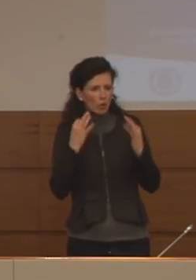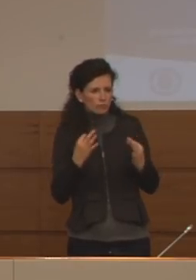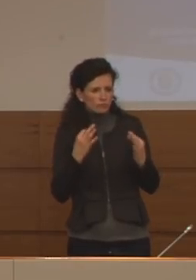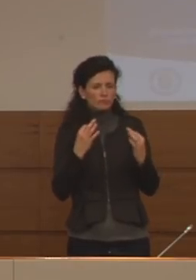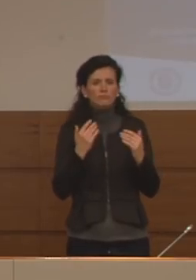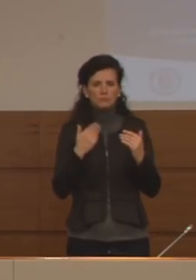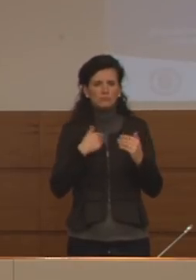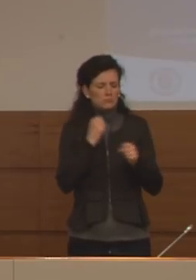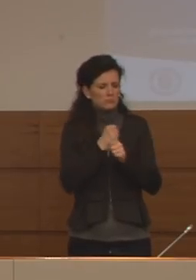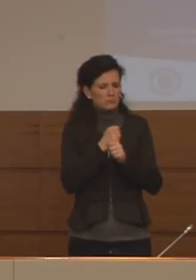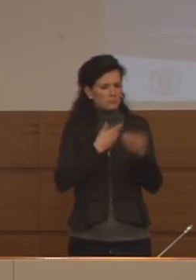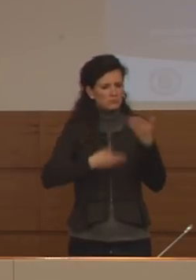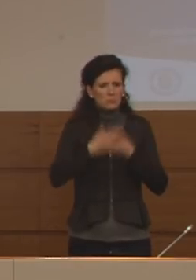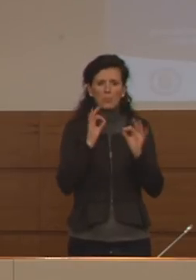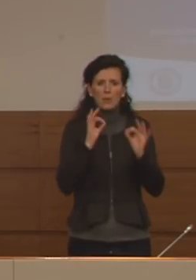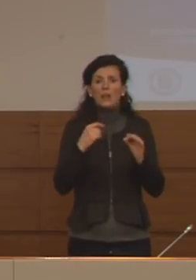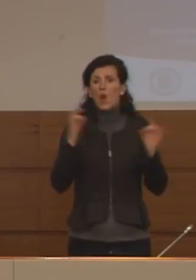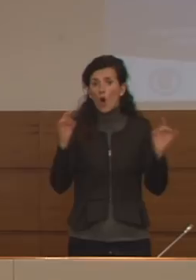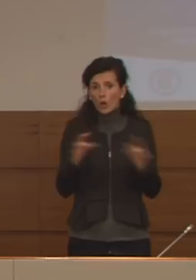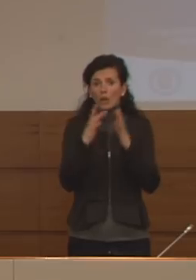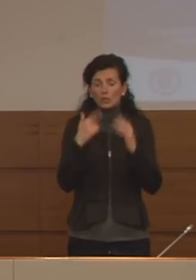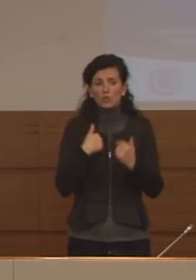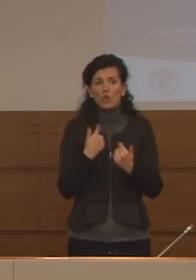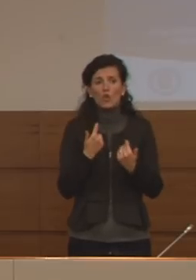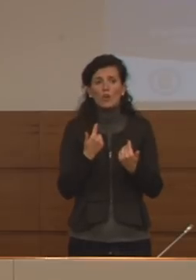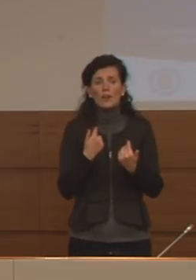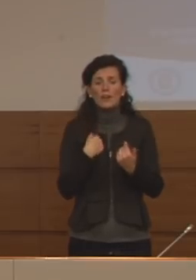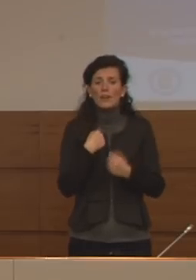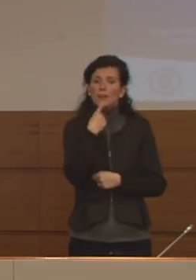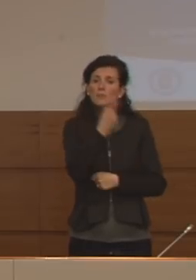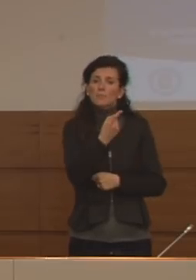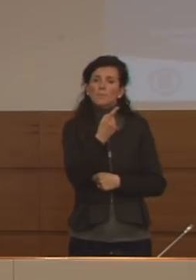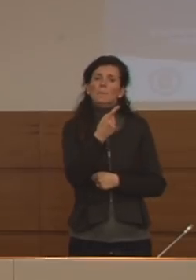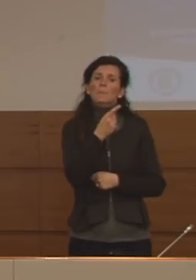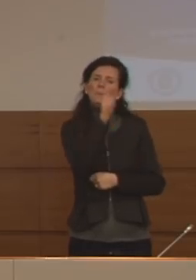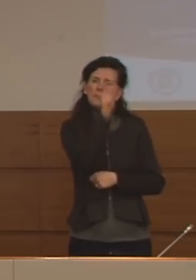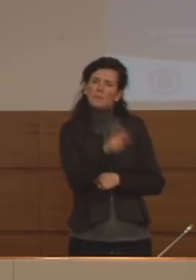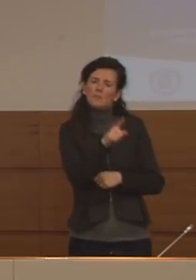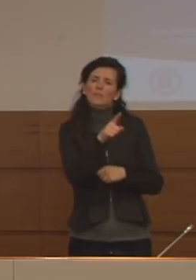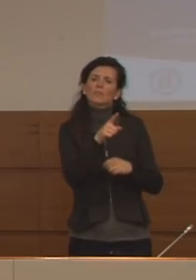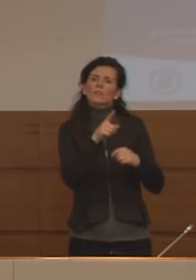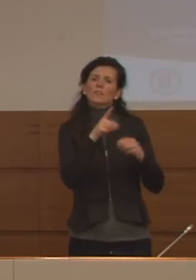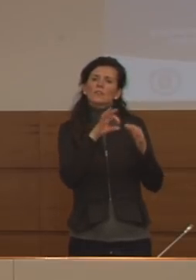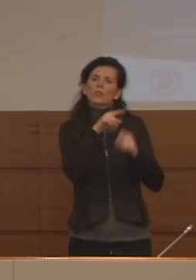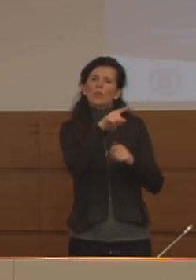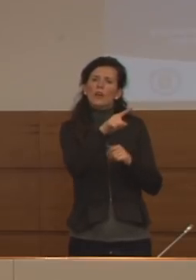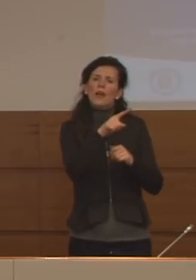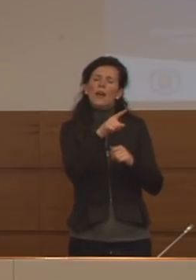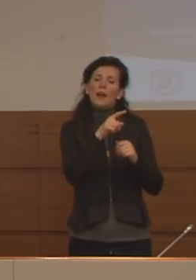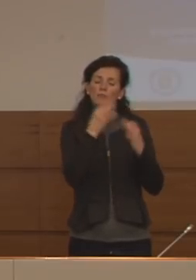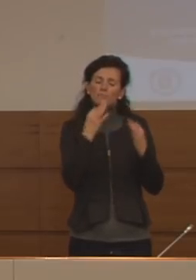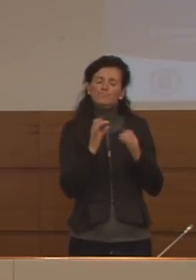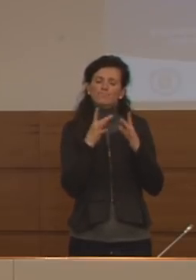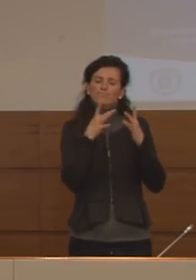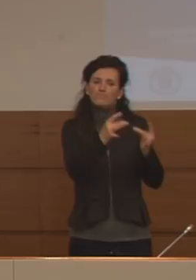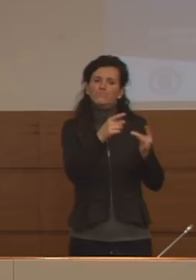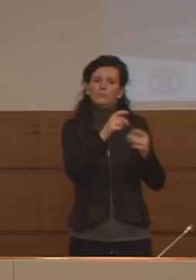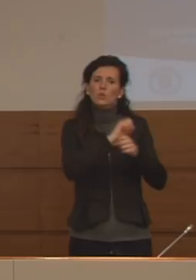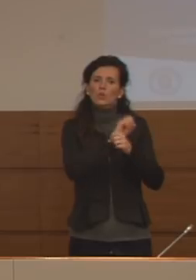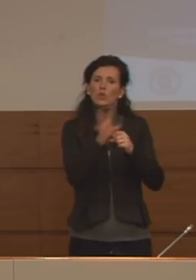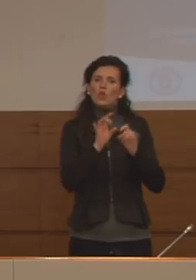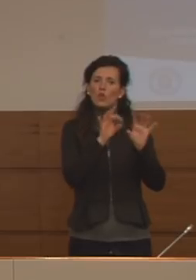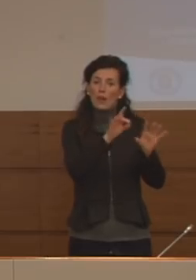colleghi di regione lombardia che ha contratto il coronavirus che in ospedale che non sento da qualche giorno noi